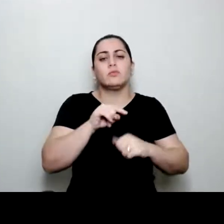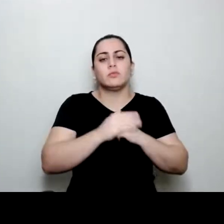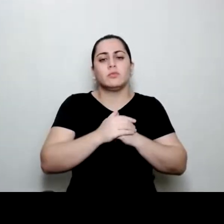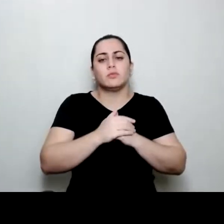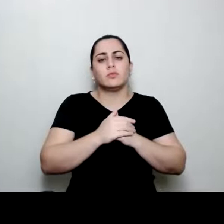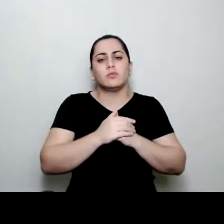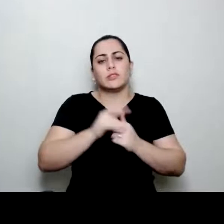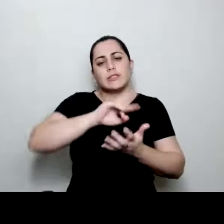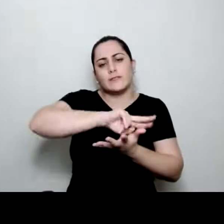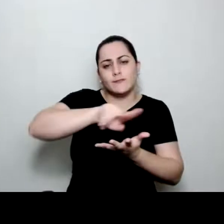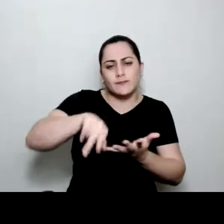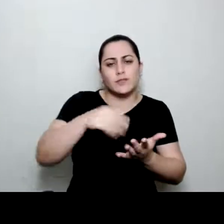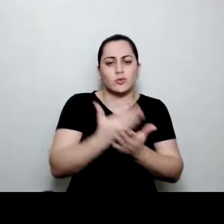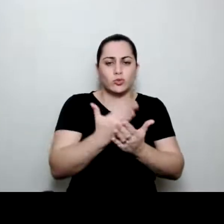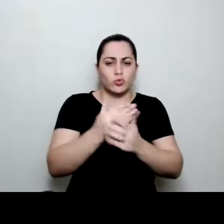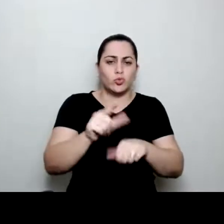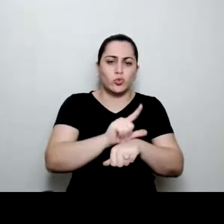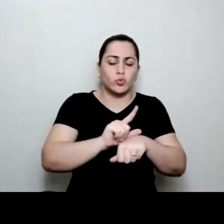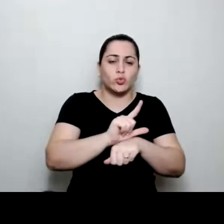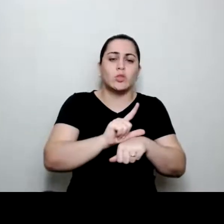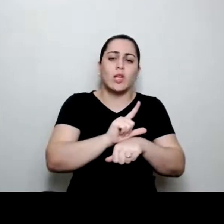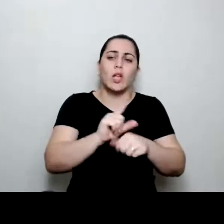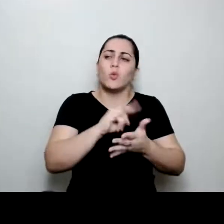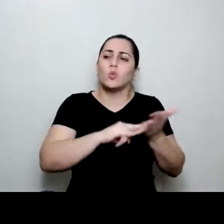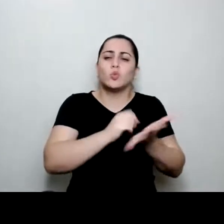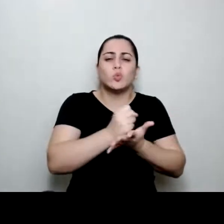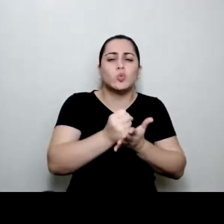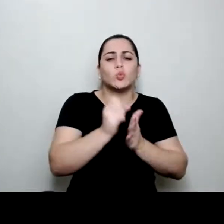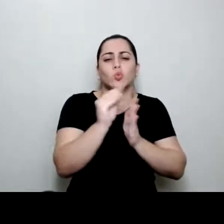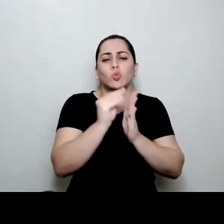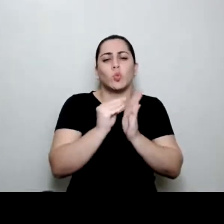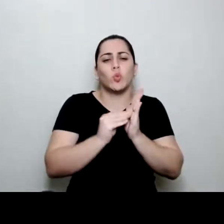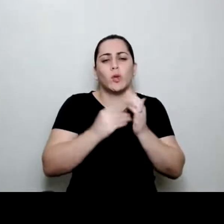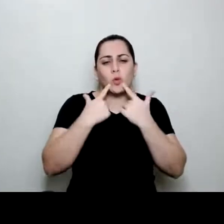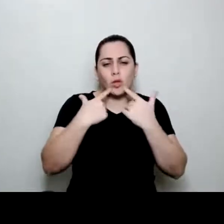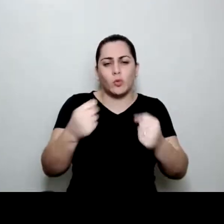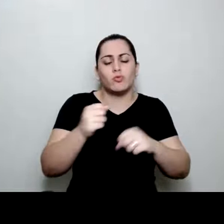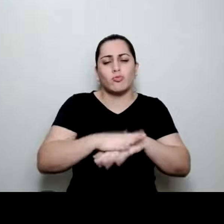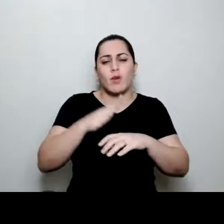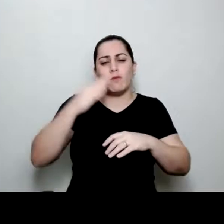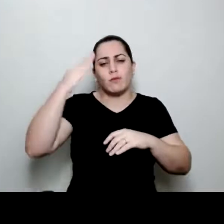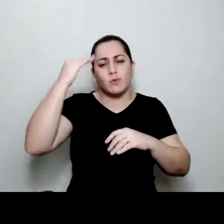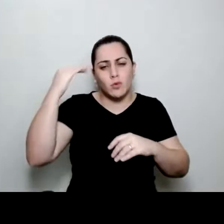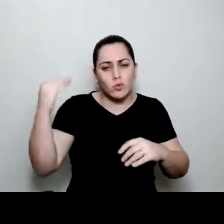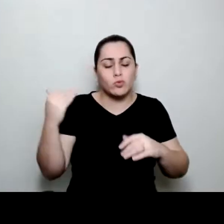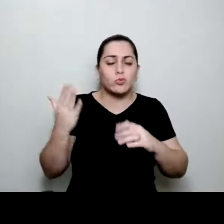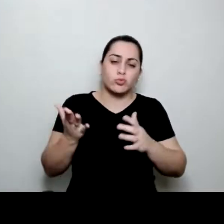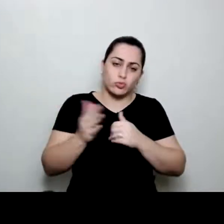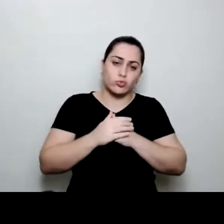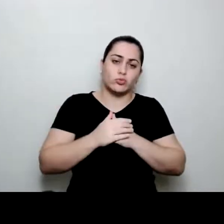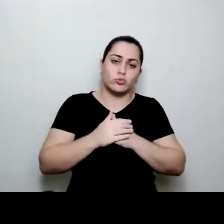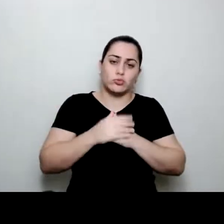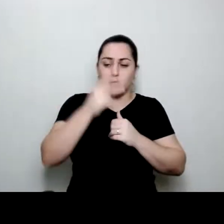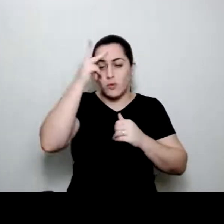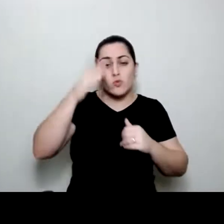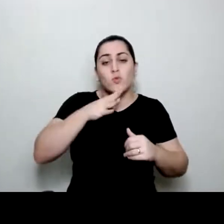de diversas formas. Esse foi o documento linguístico mais popular, era o mais